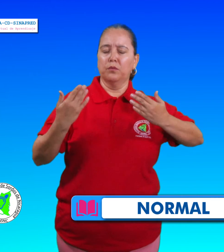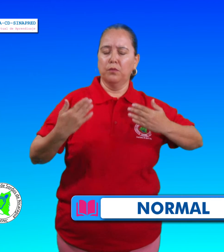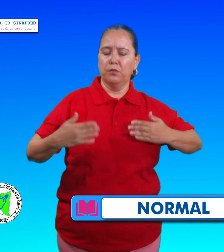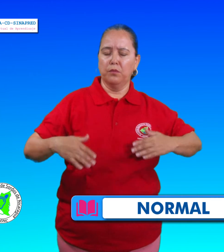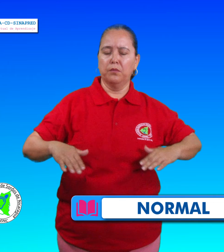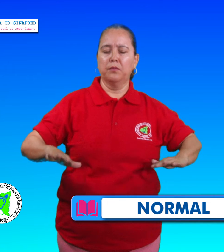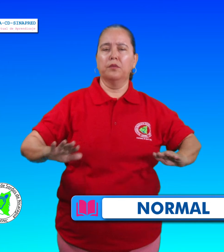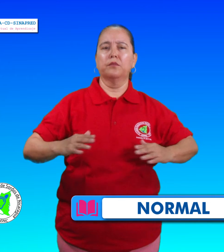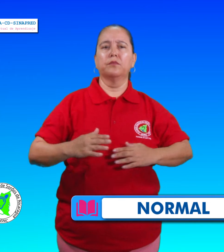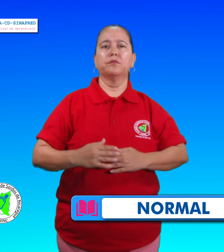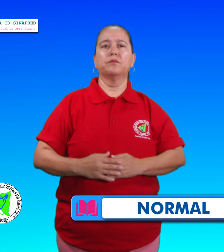Normal.